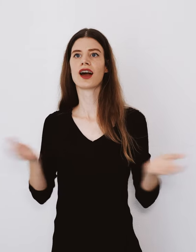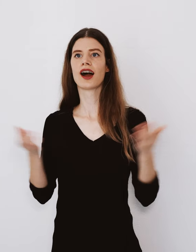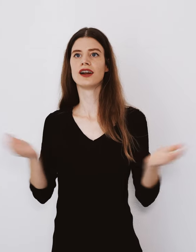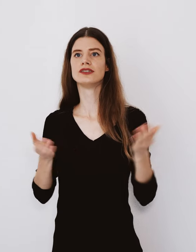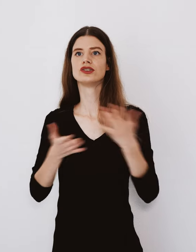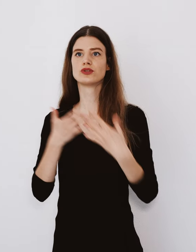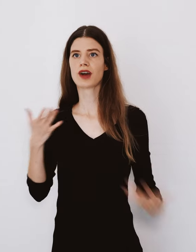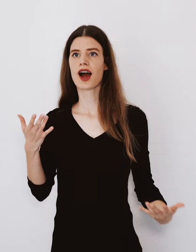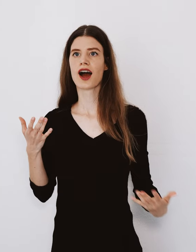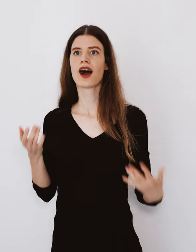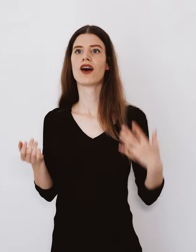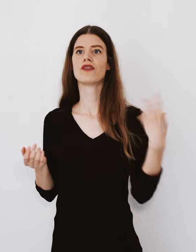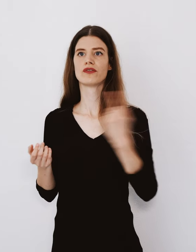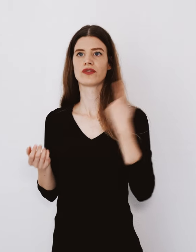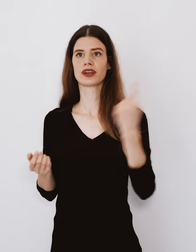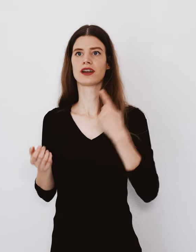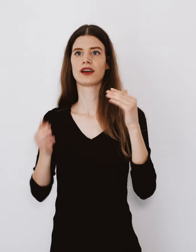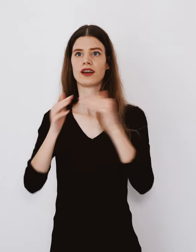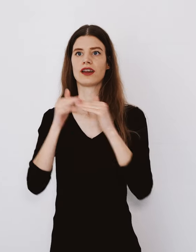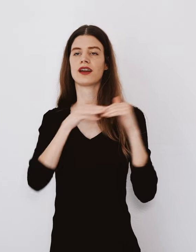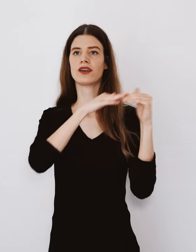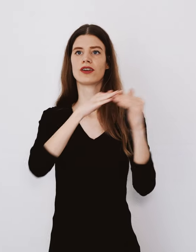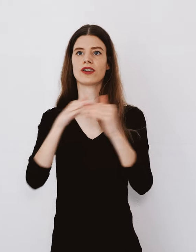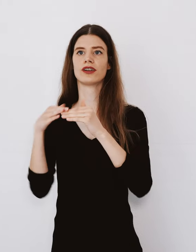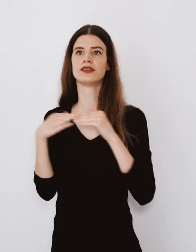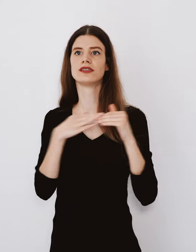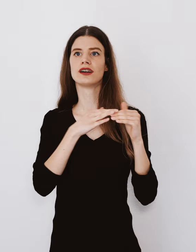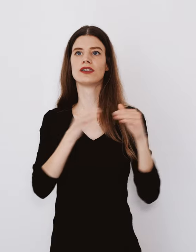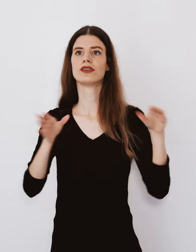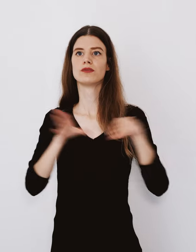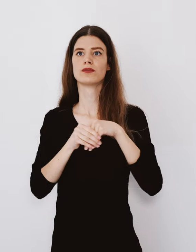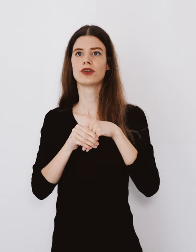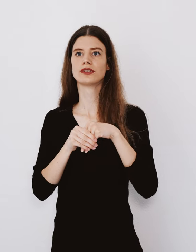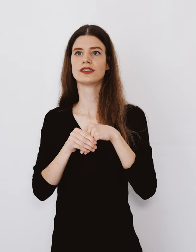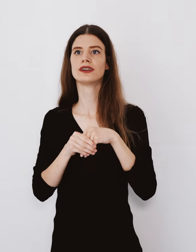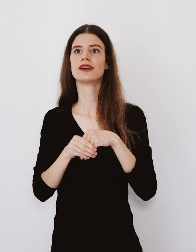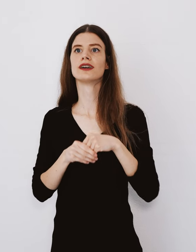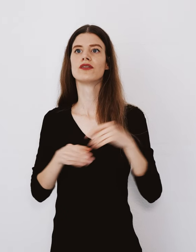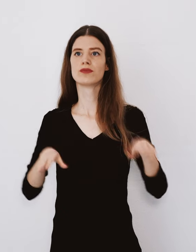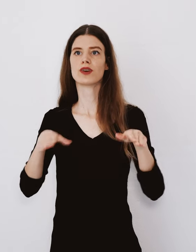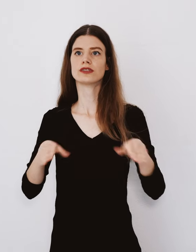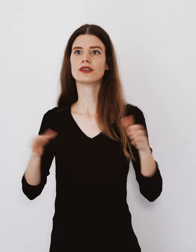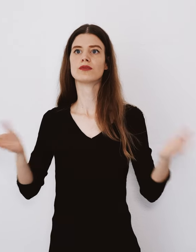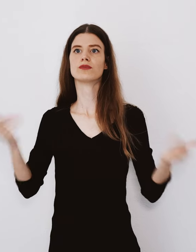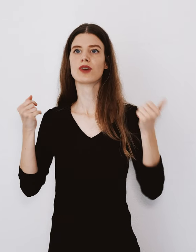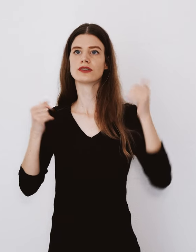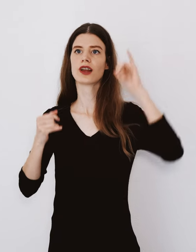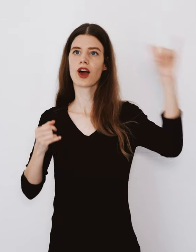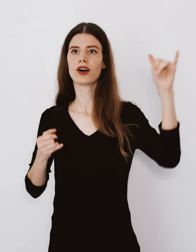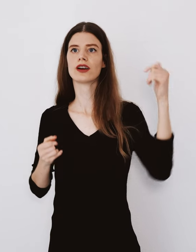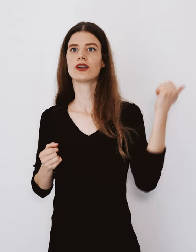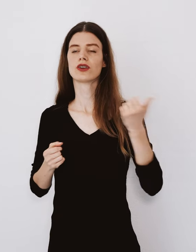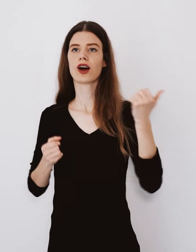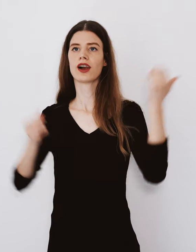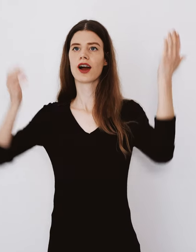fürs Problem meistens die leichte Sprache? Wir sind hier wie alle anderen, um teilzuhaben. DJ, mach